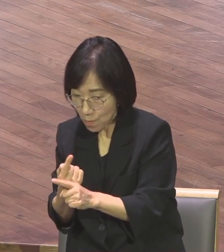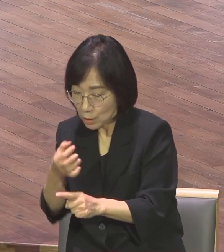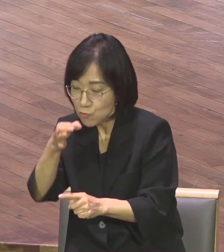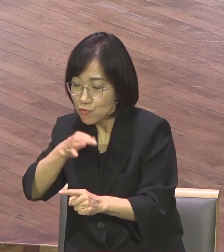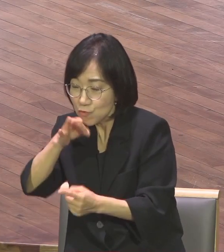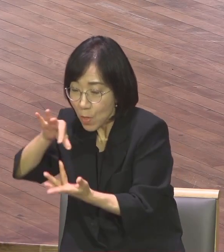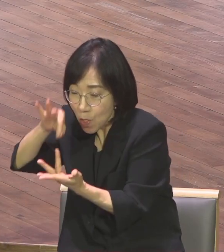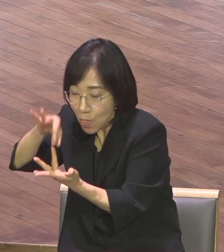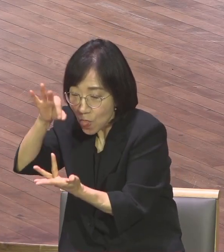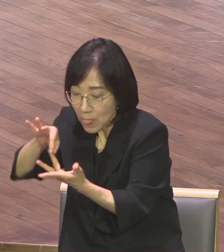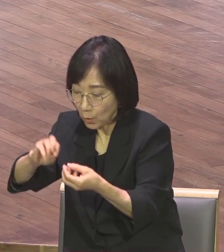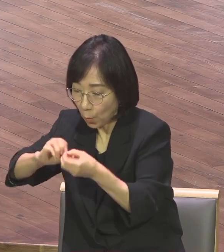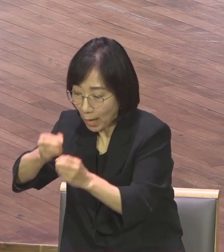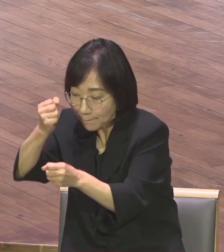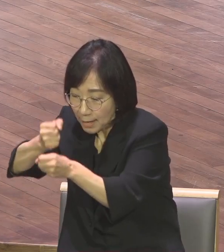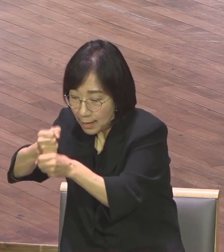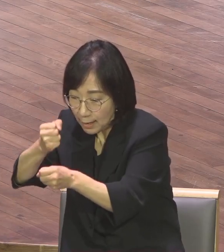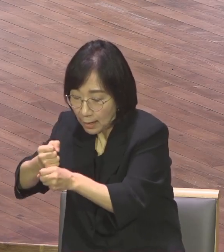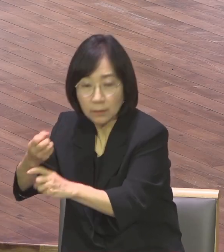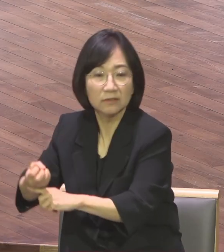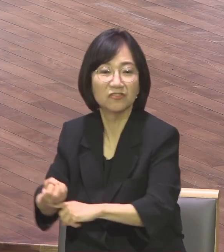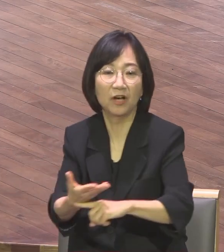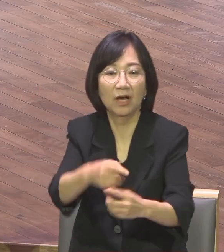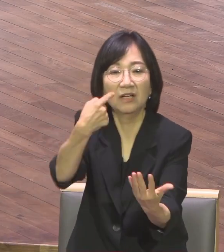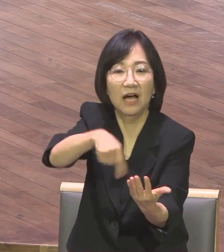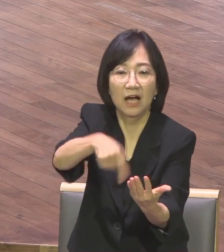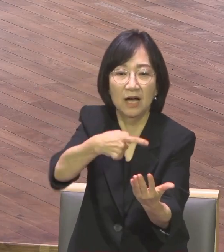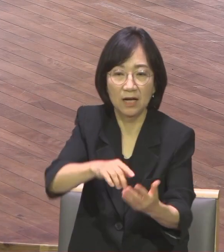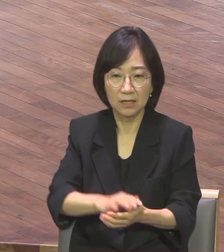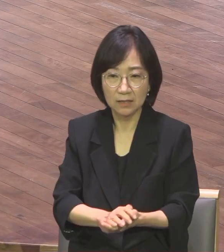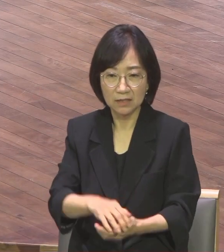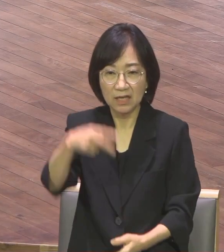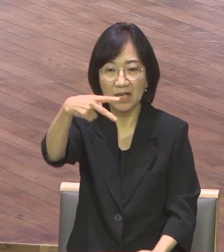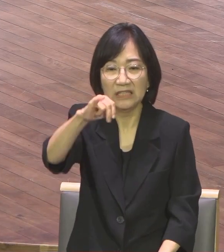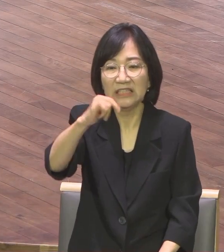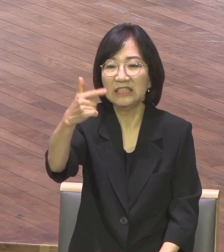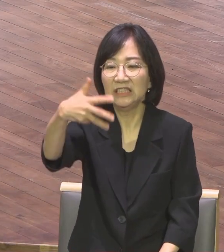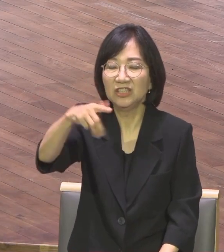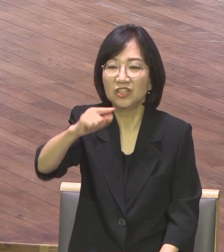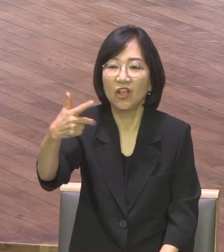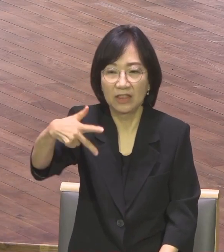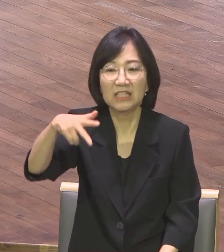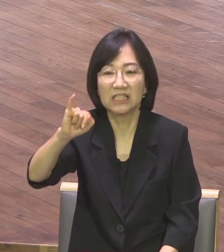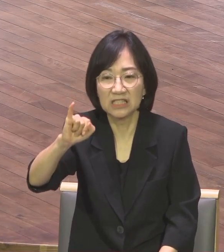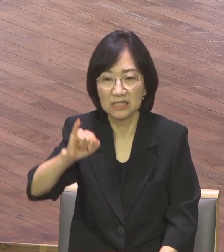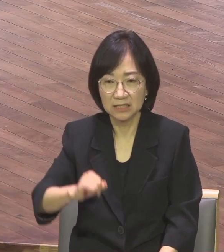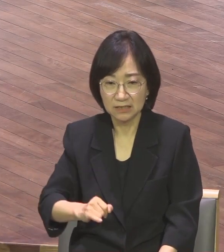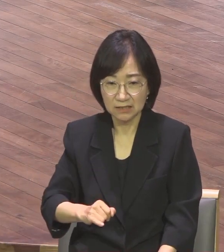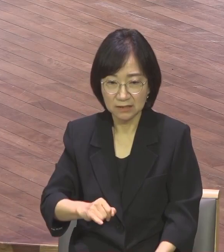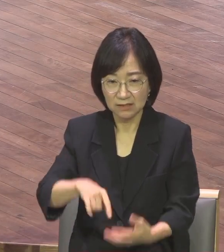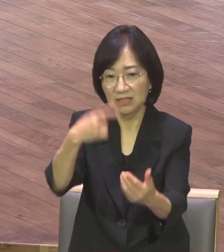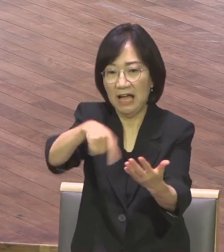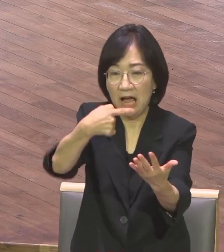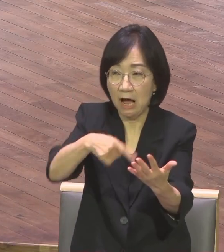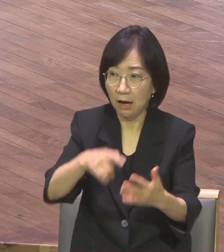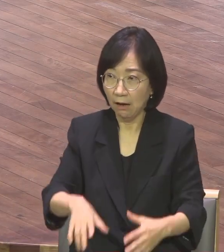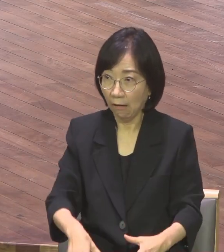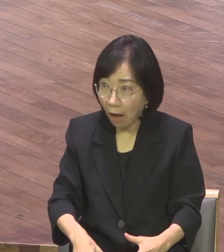유익한 것만 뽑아내가지고 주로 신천지가 그러지요. 그렇게 딱 오해하게